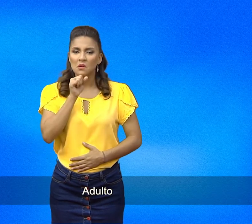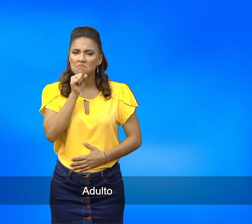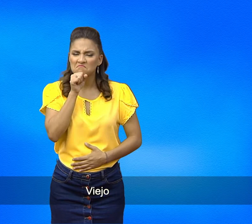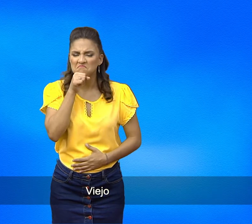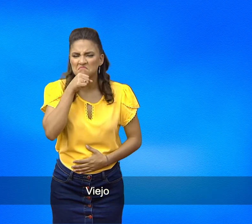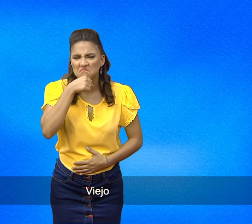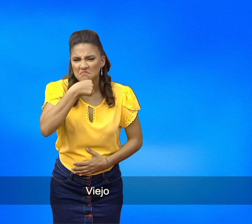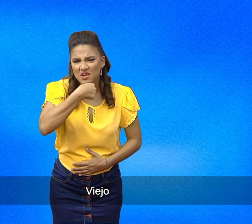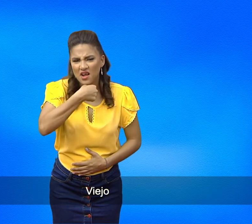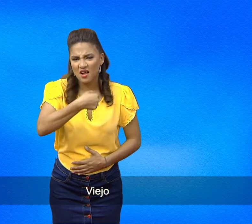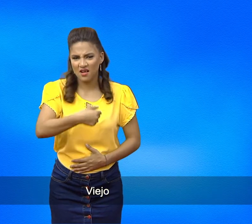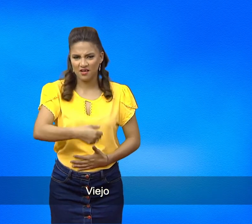viejo